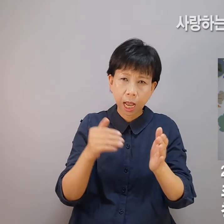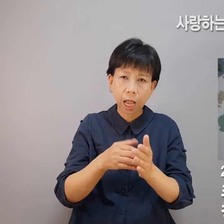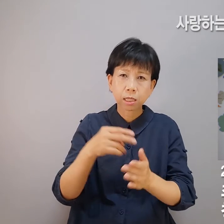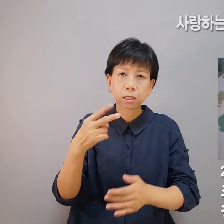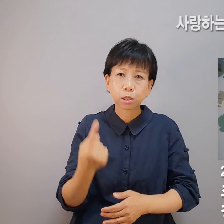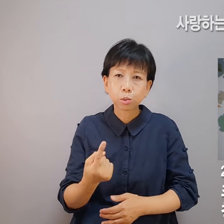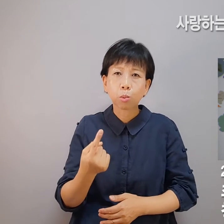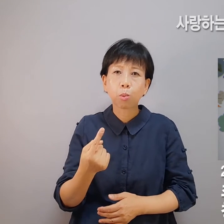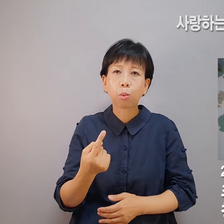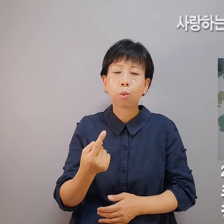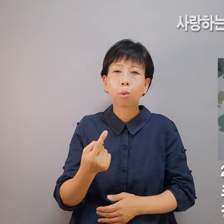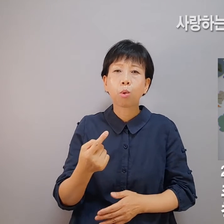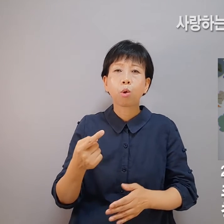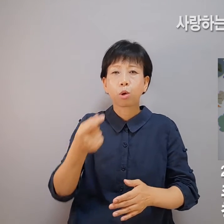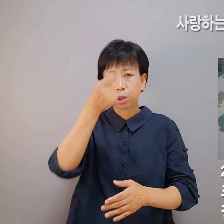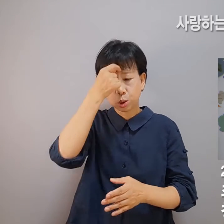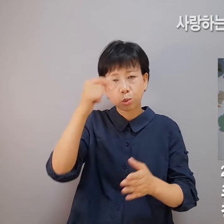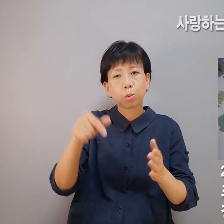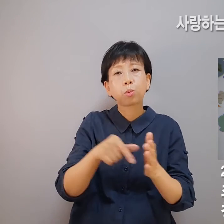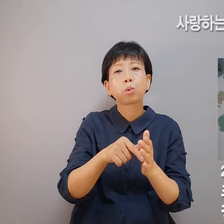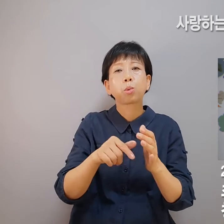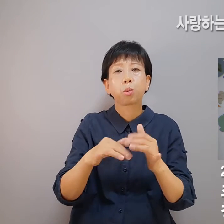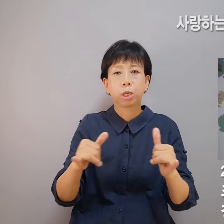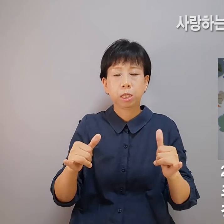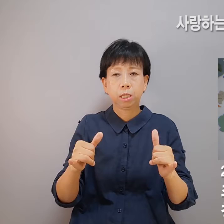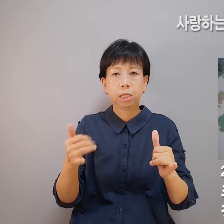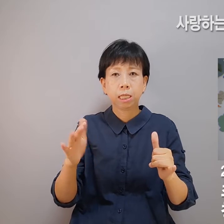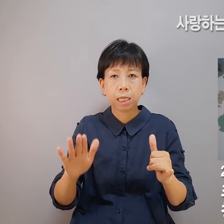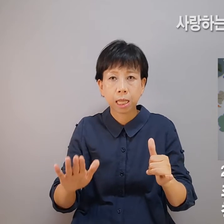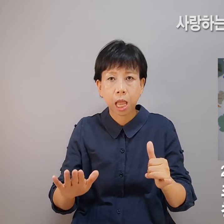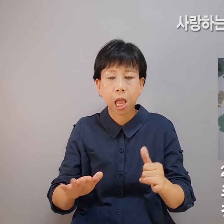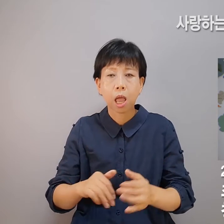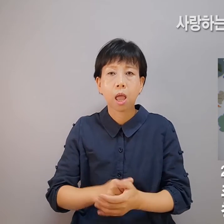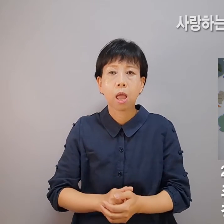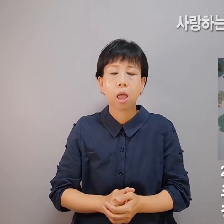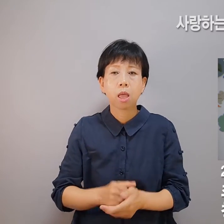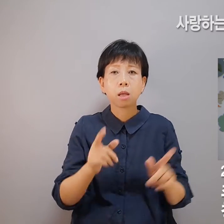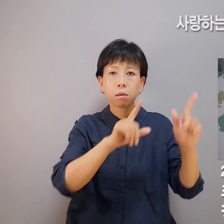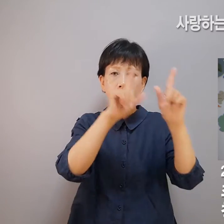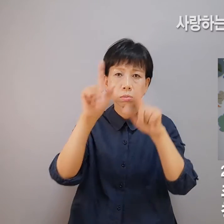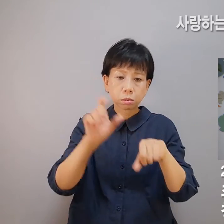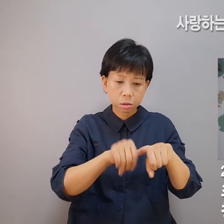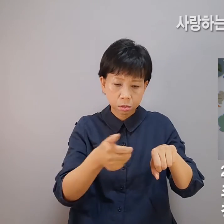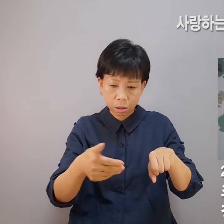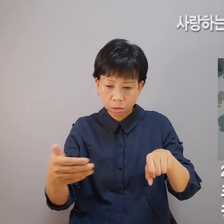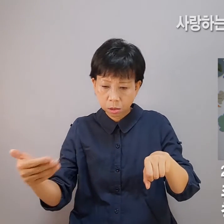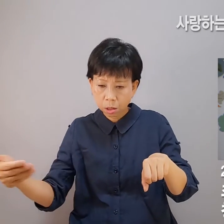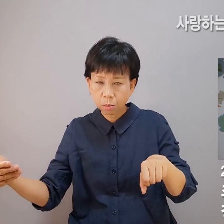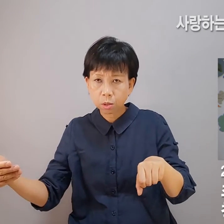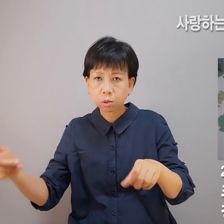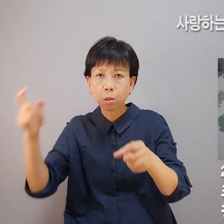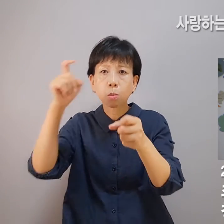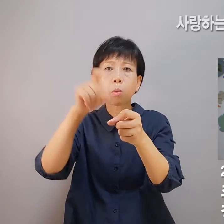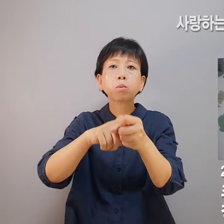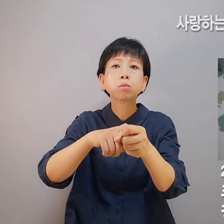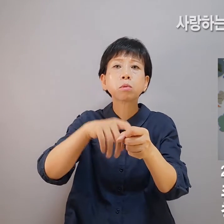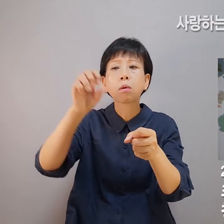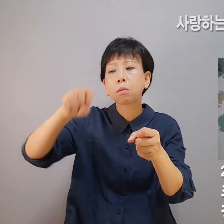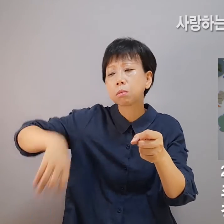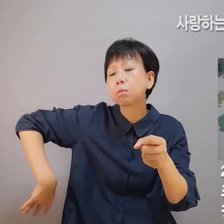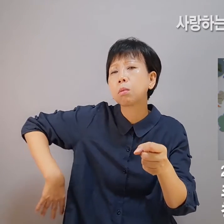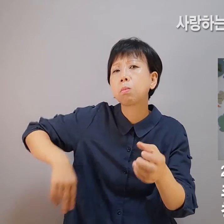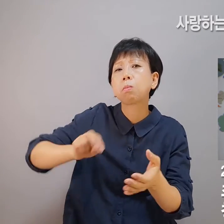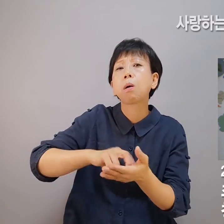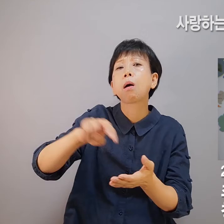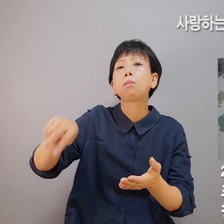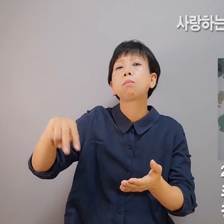찾아왔고 목적지를 잃었습니다. 하나님이 선하시다면 왜 우리의 고통을 보고만